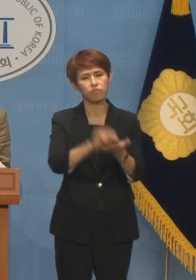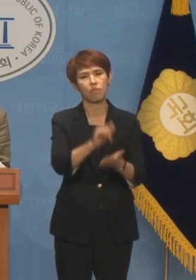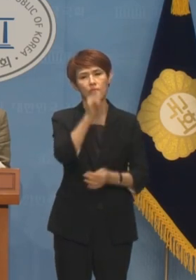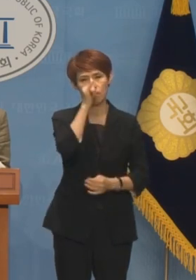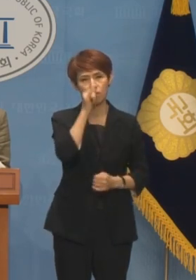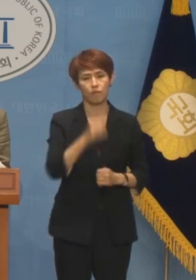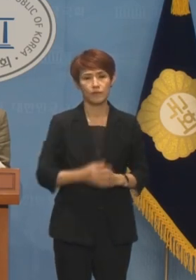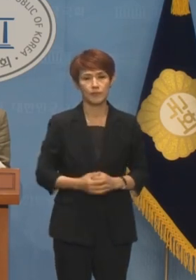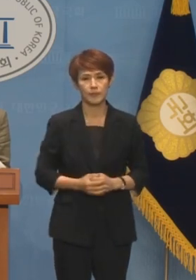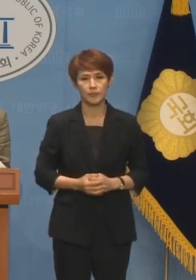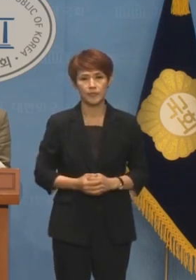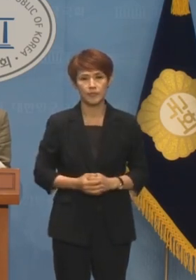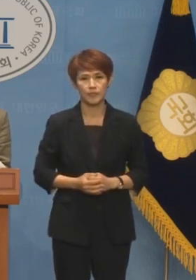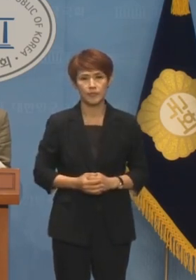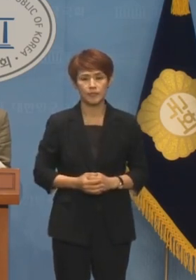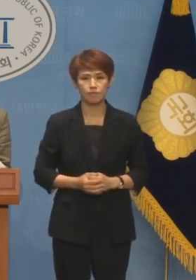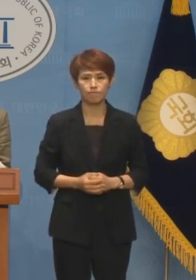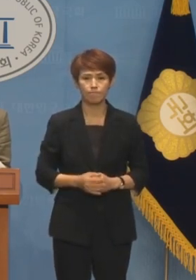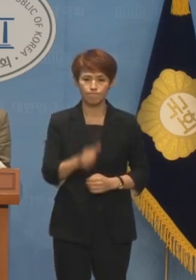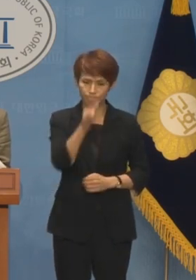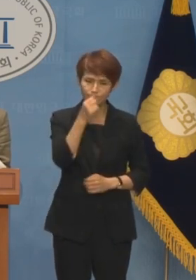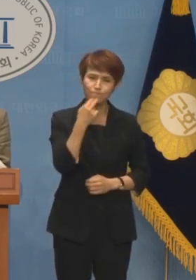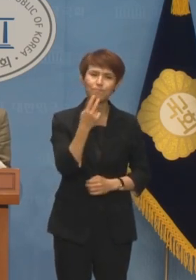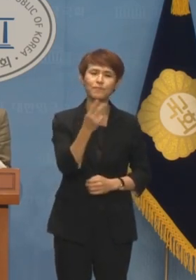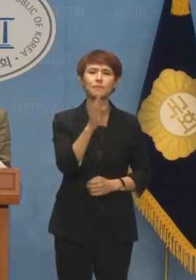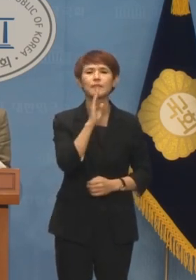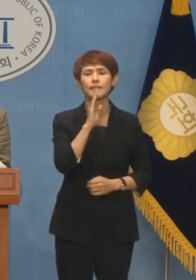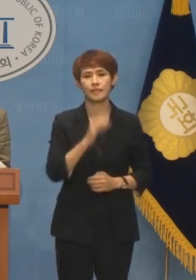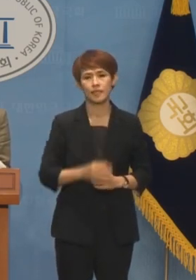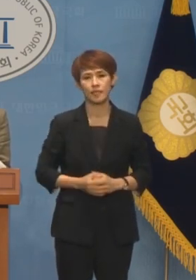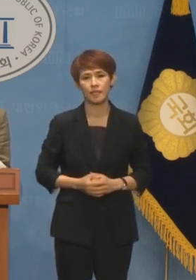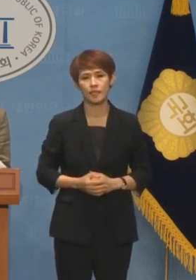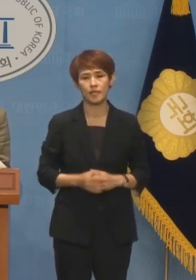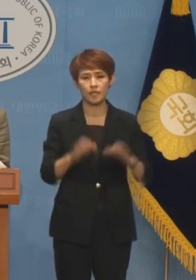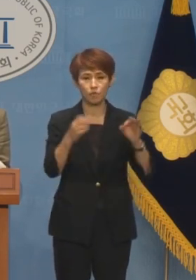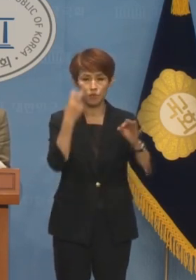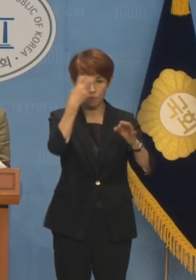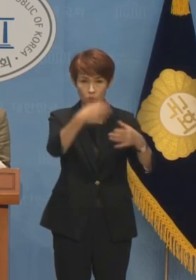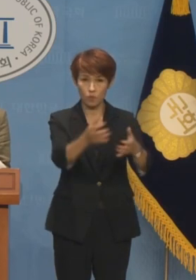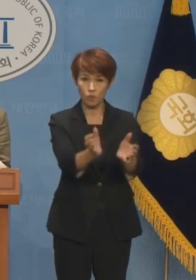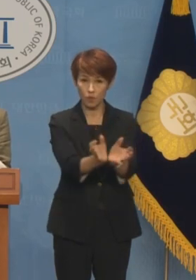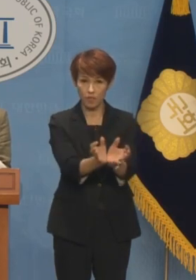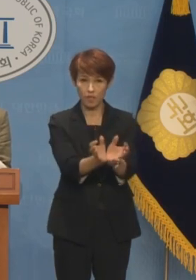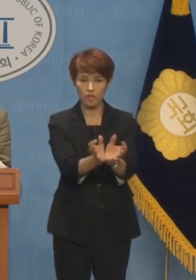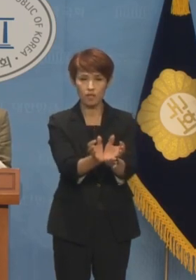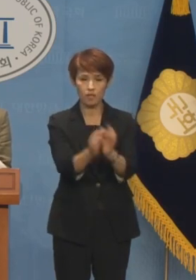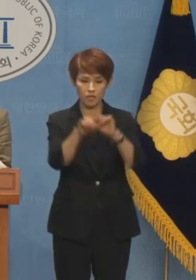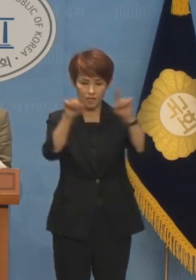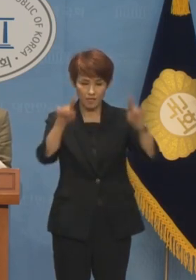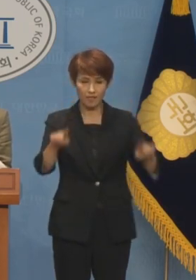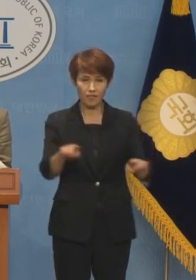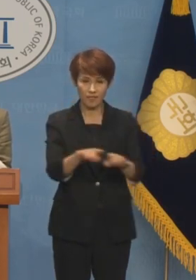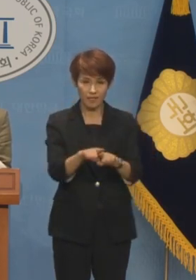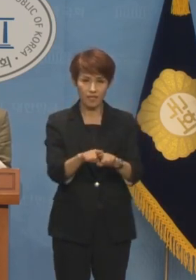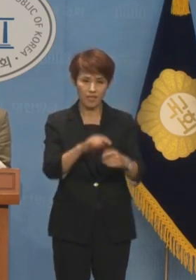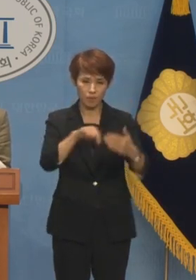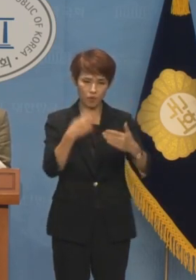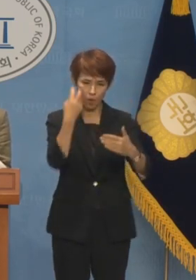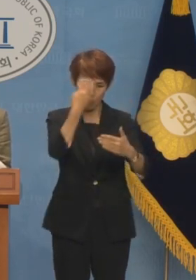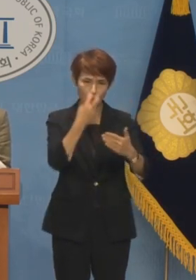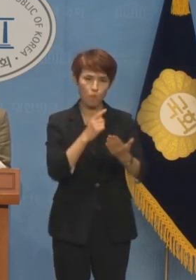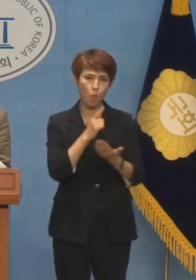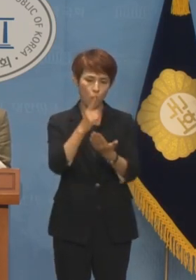있었습니다. 물론 아닐 수도 있습니다. 저는 금융감독원이 7장의 내부 검토 보고서를